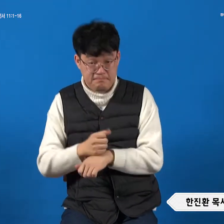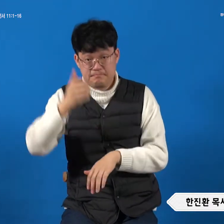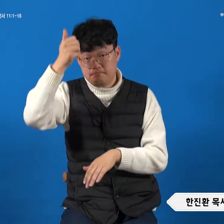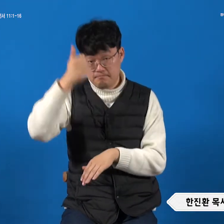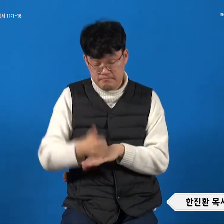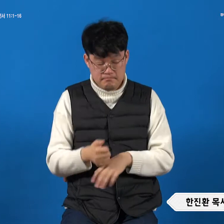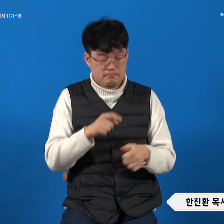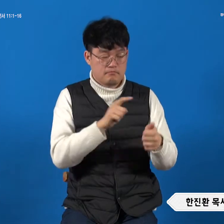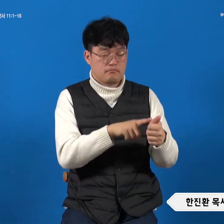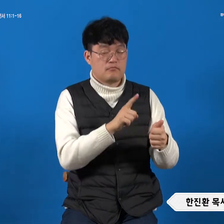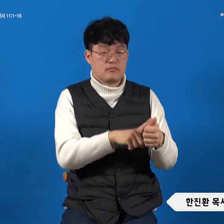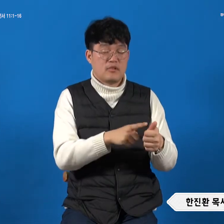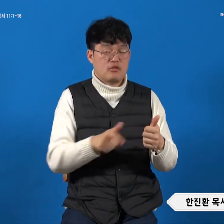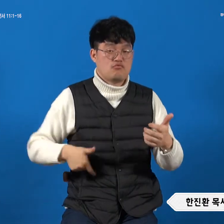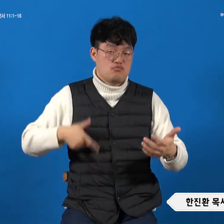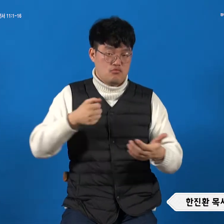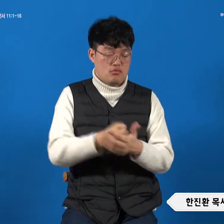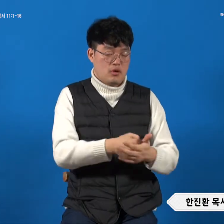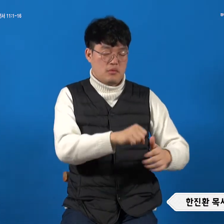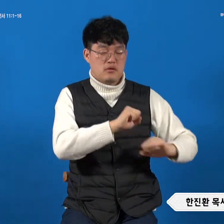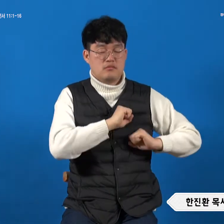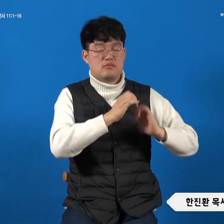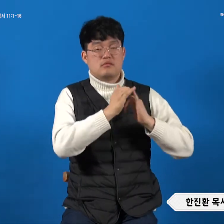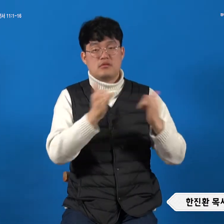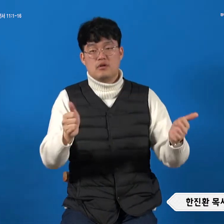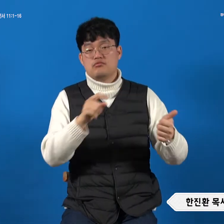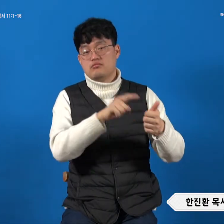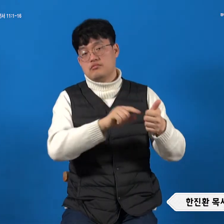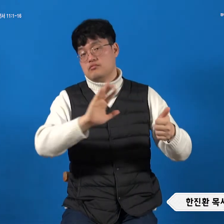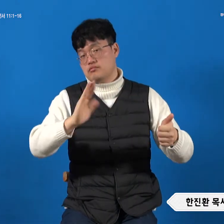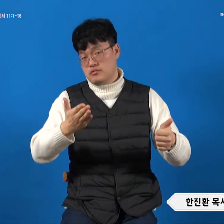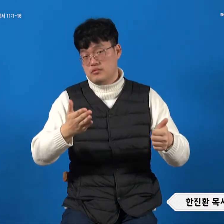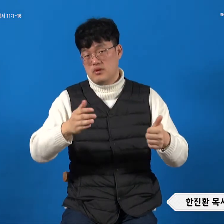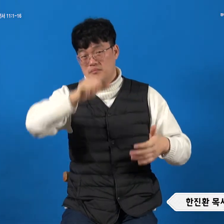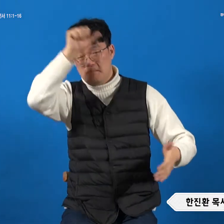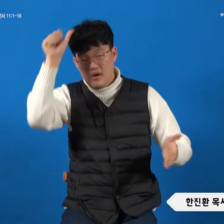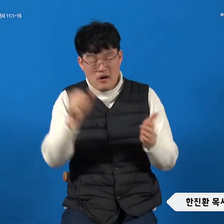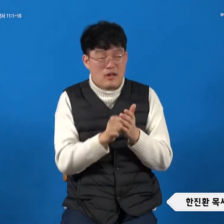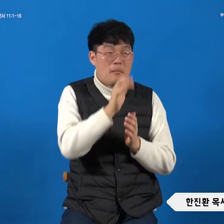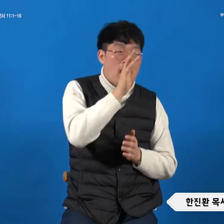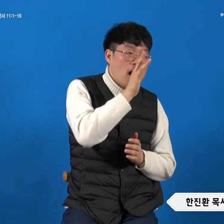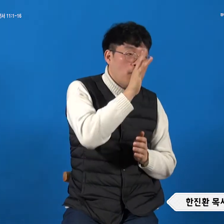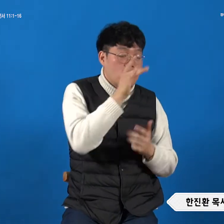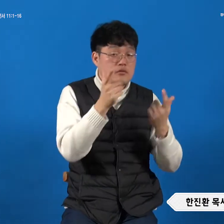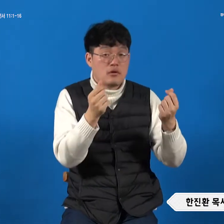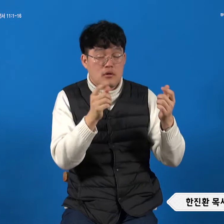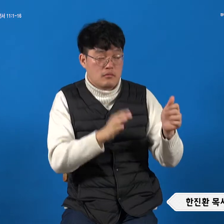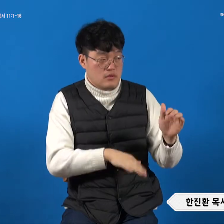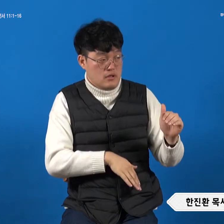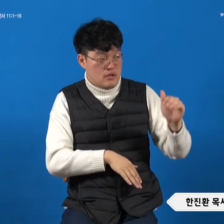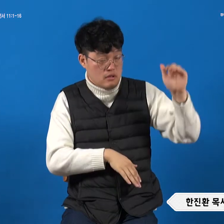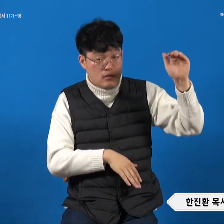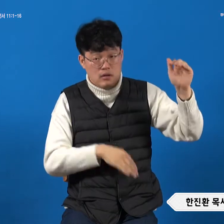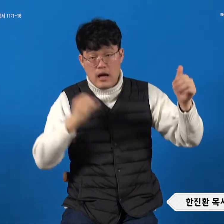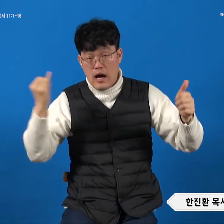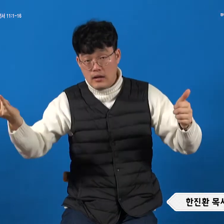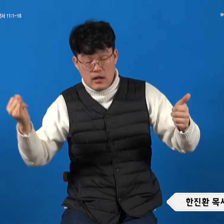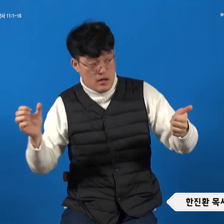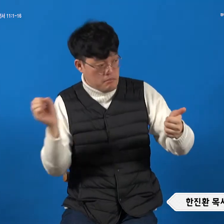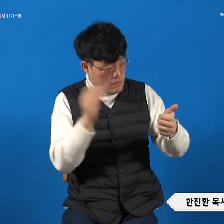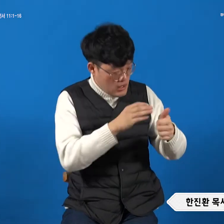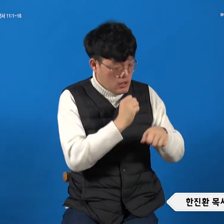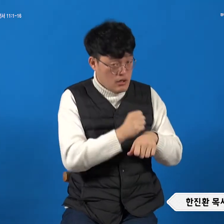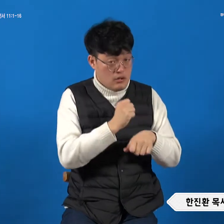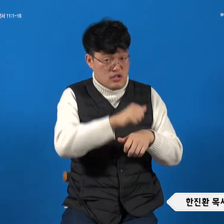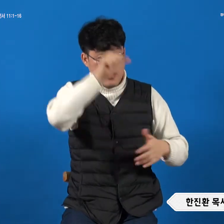읽었습니다. 나중에 진짜로 장수가 됐습니다. 평생 바보로 지냈을 사람이 아내의